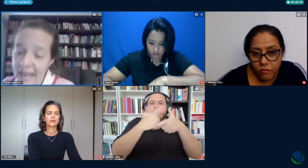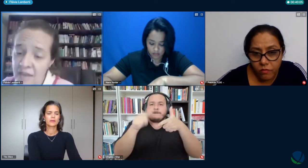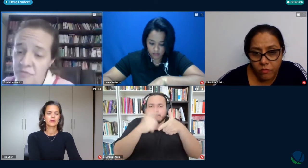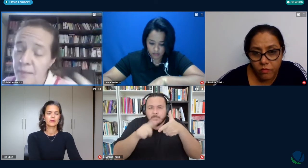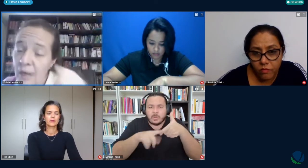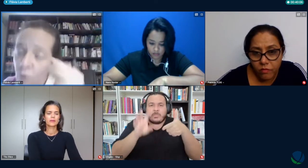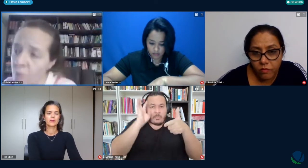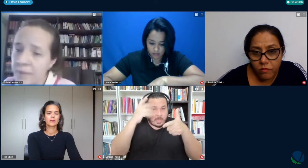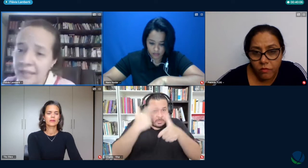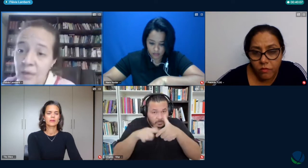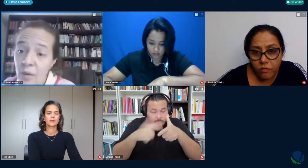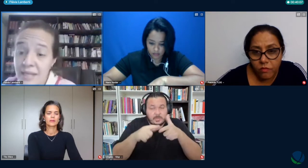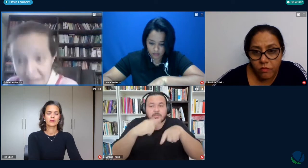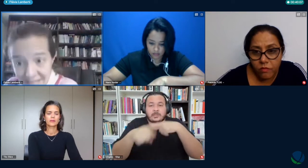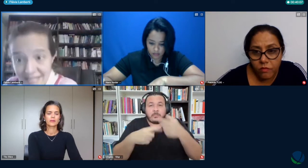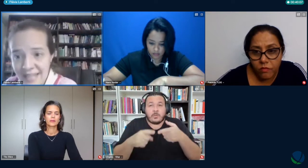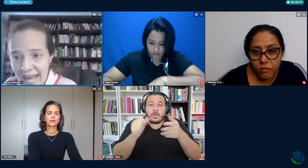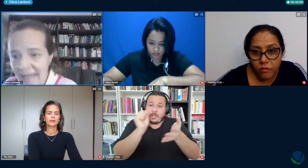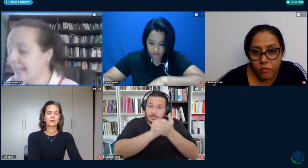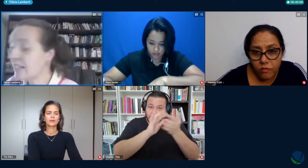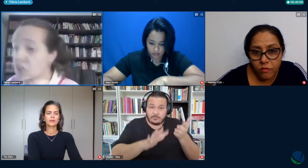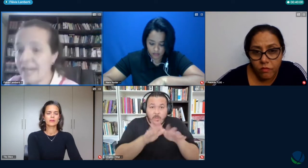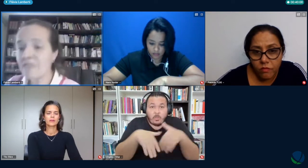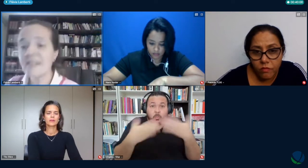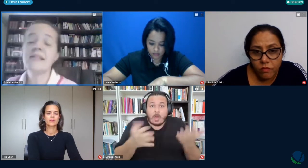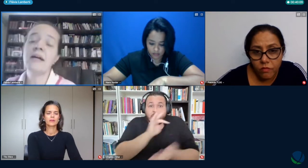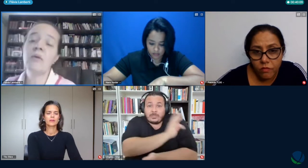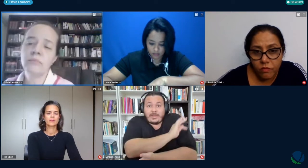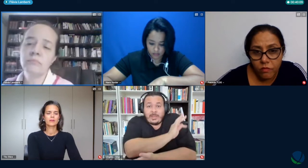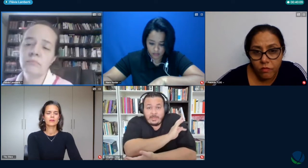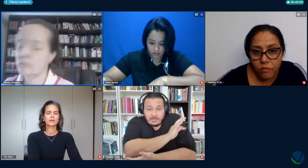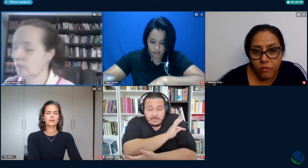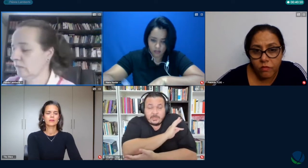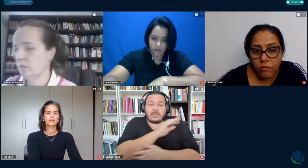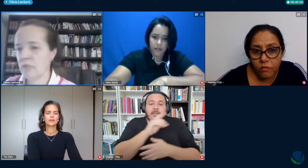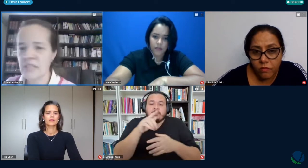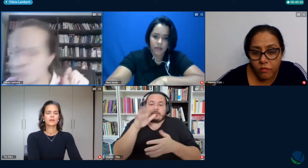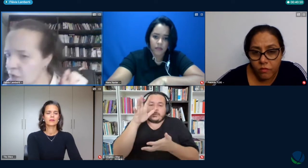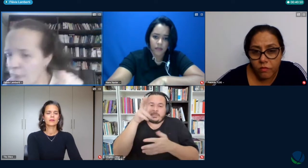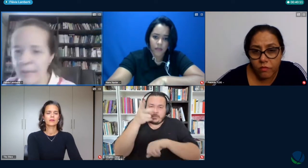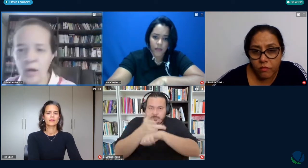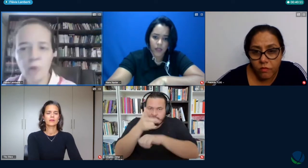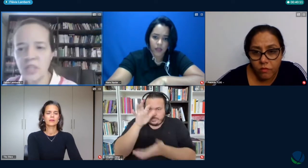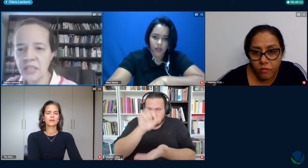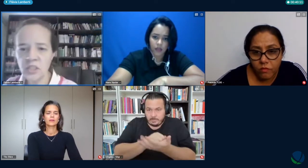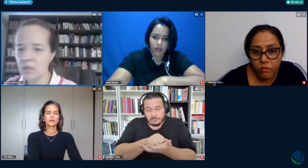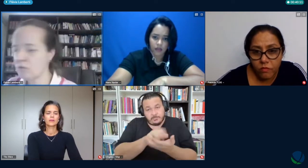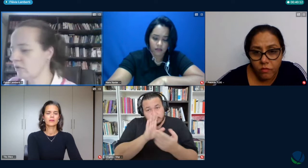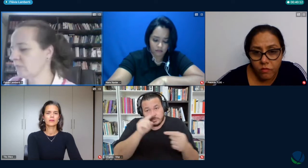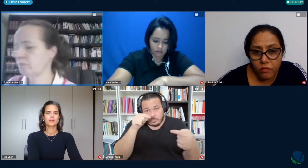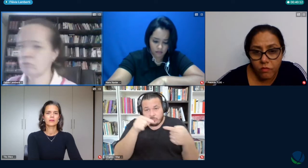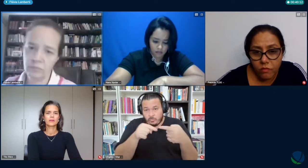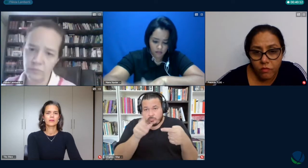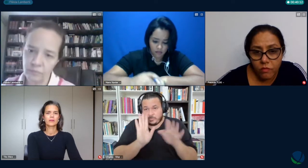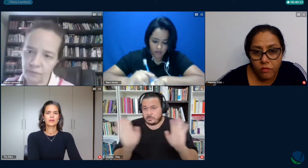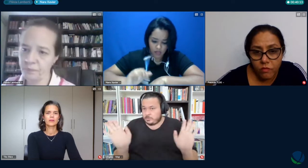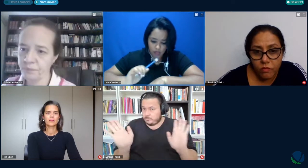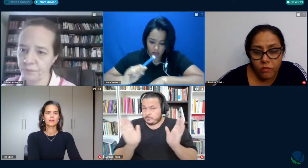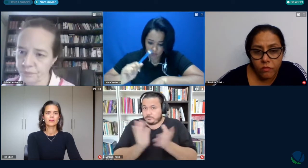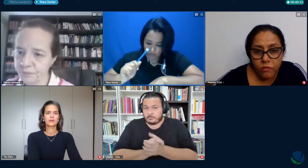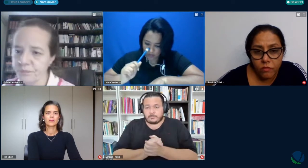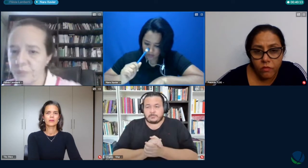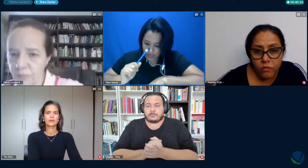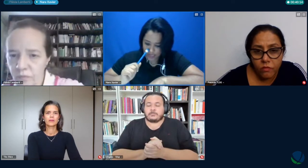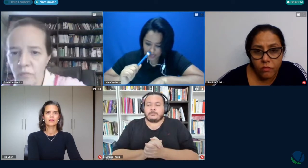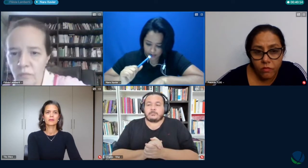uma tarefa para compreender quais são essas técnicas de gravação, assim, de forma bem objetiva.